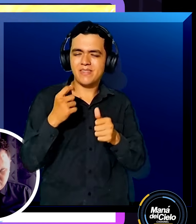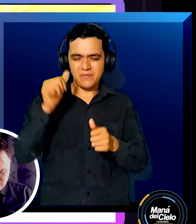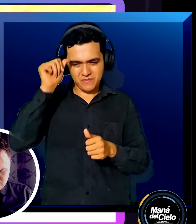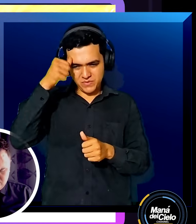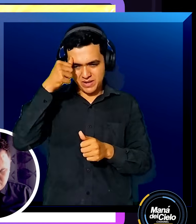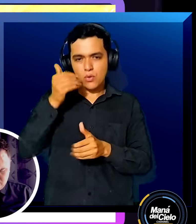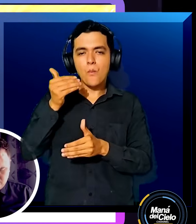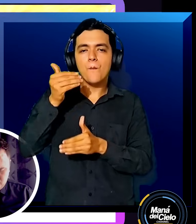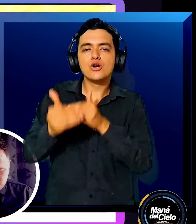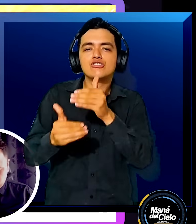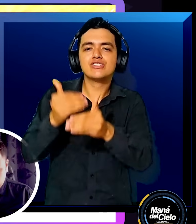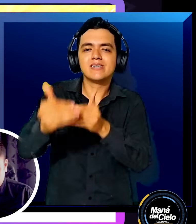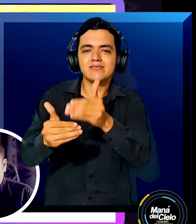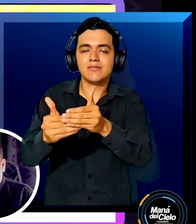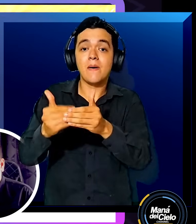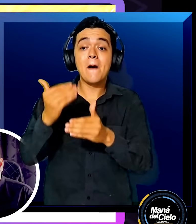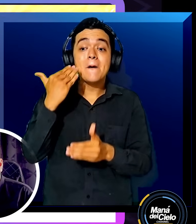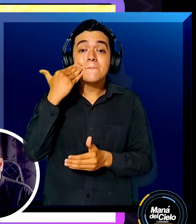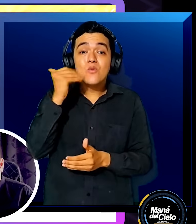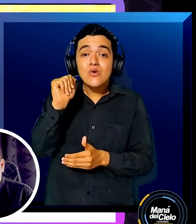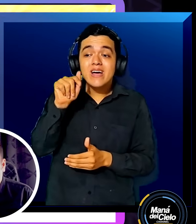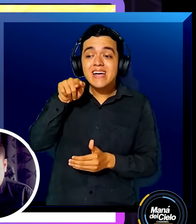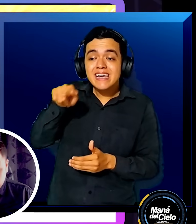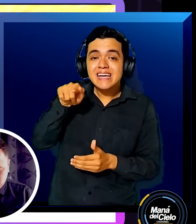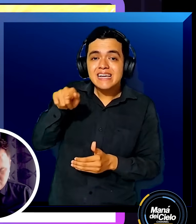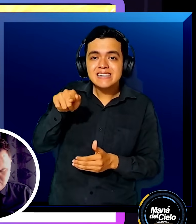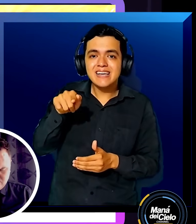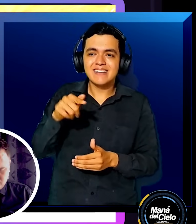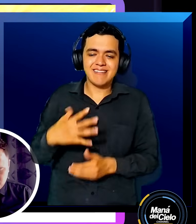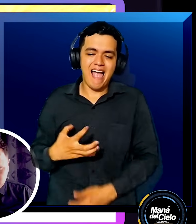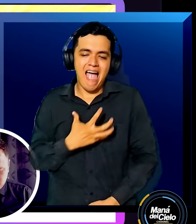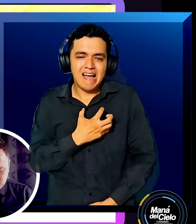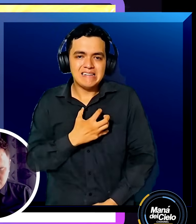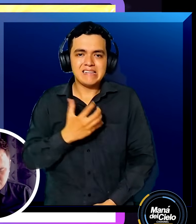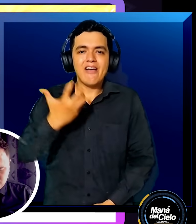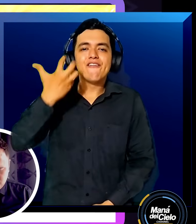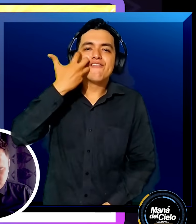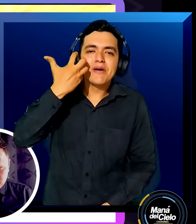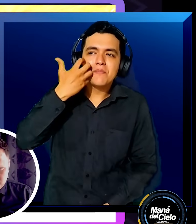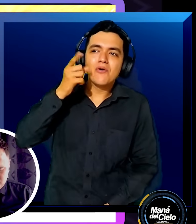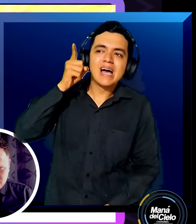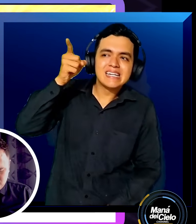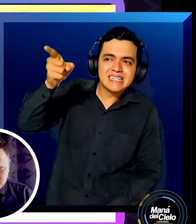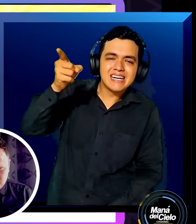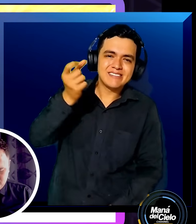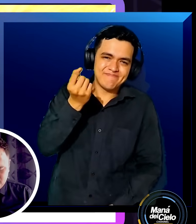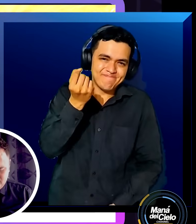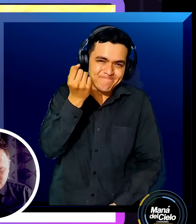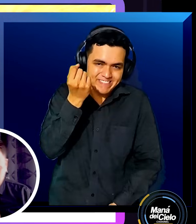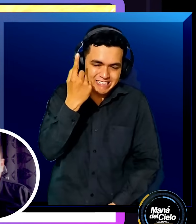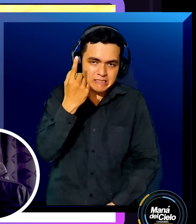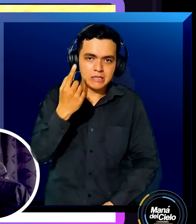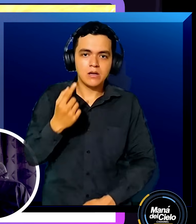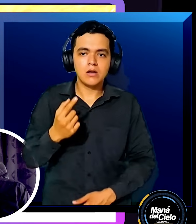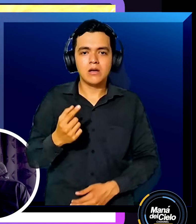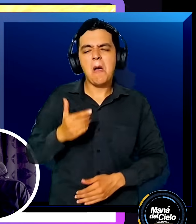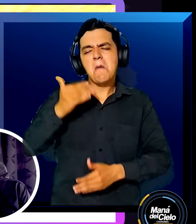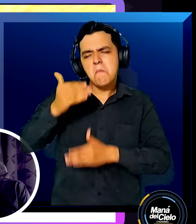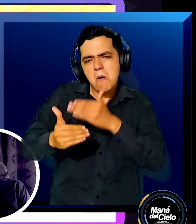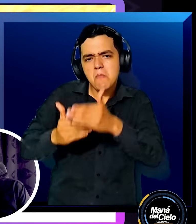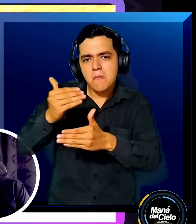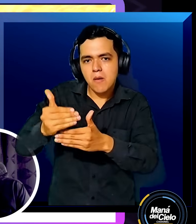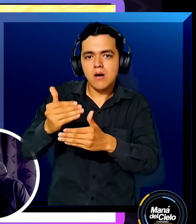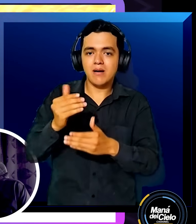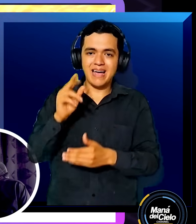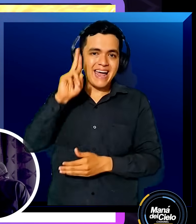palabra. Cuando de pronto mi esposo invitó al altar, cuando de pronto vinieron unas personas, cuando viene la muchacha, cuando